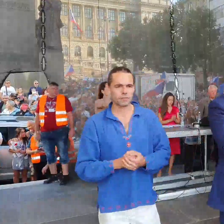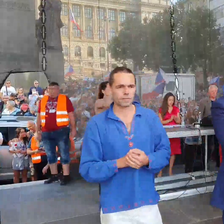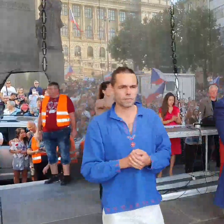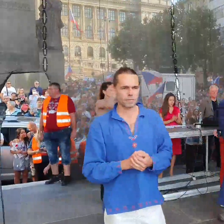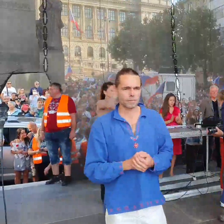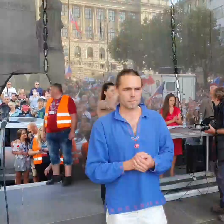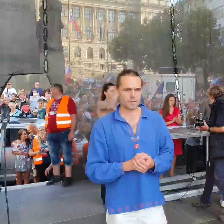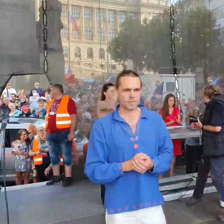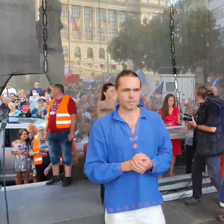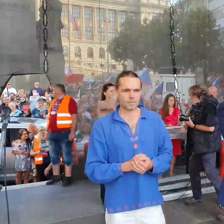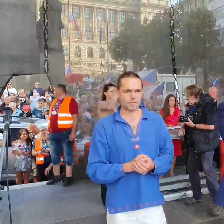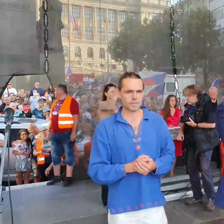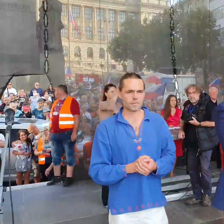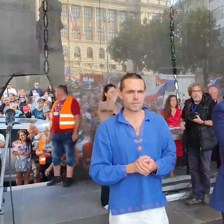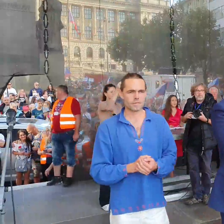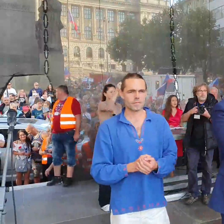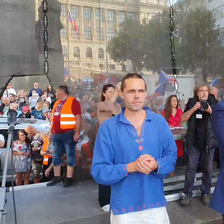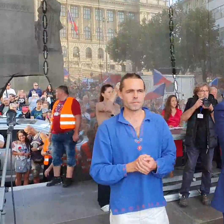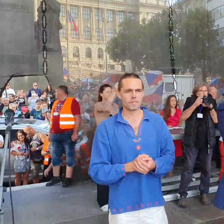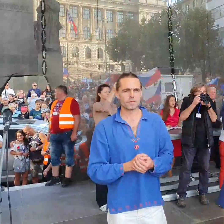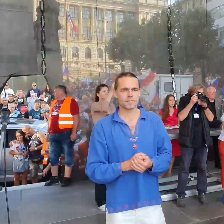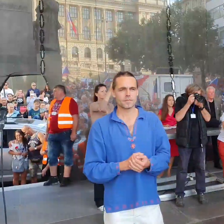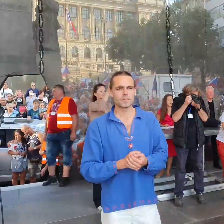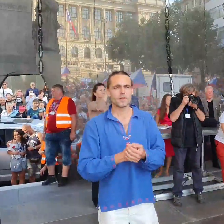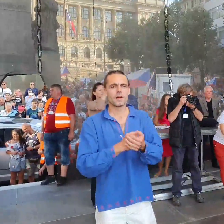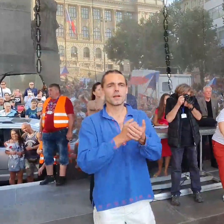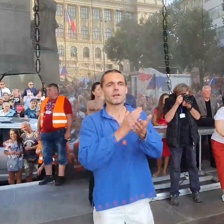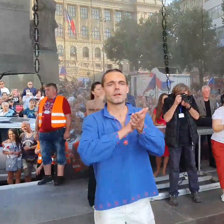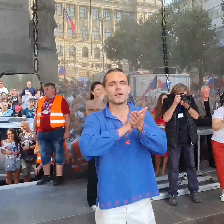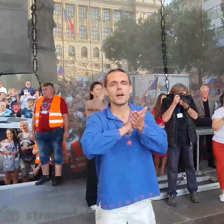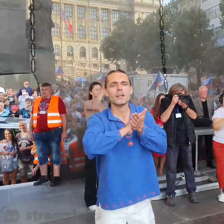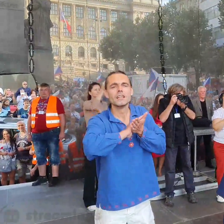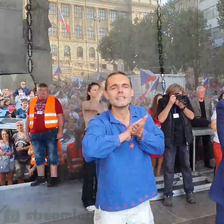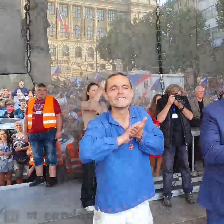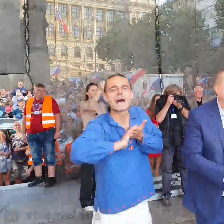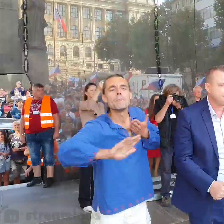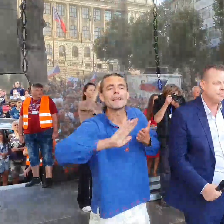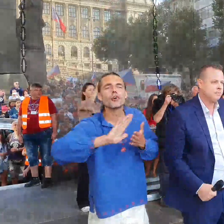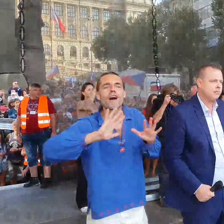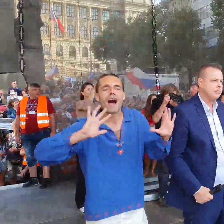Tentokrát to nebude sametová revoluce, bude to České národní povstání!